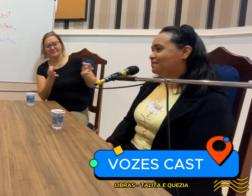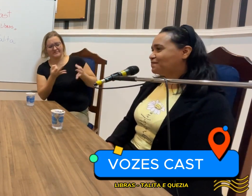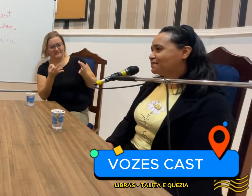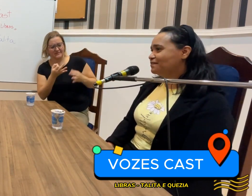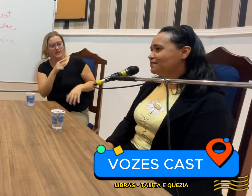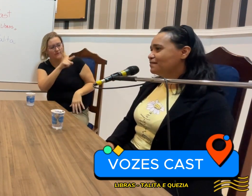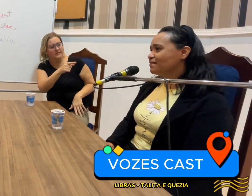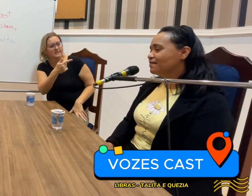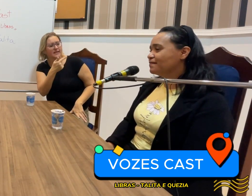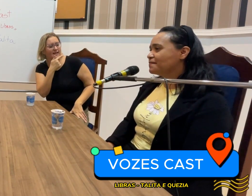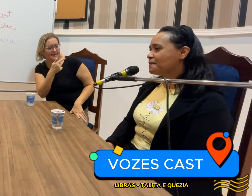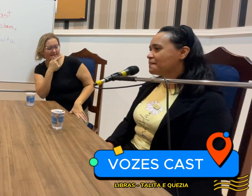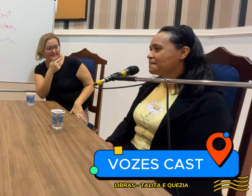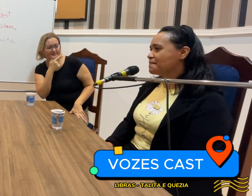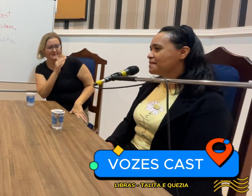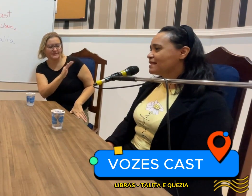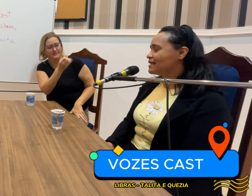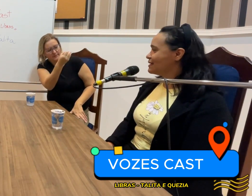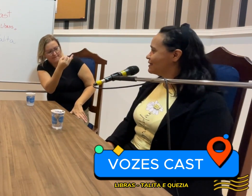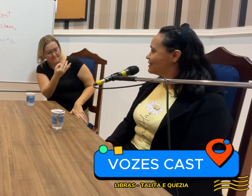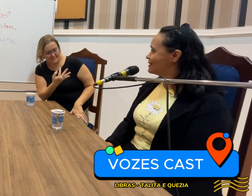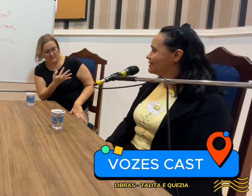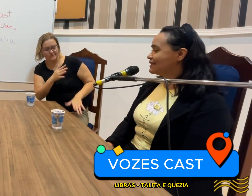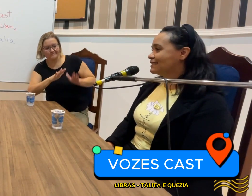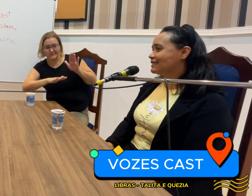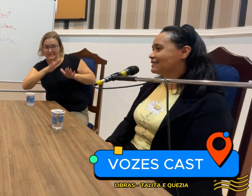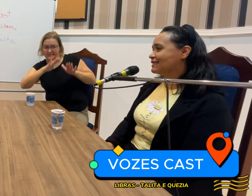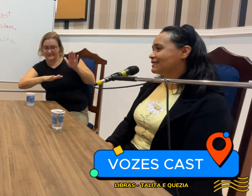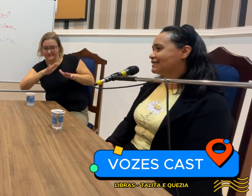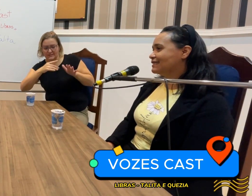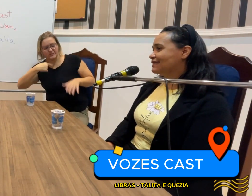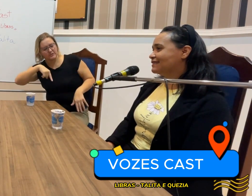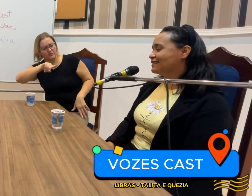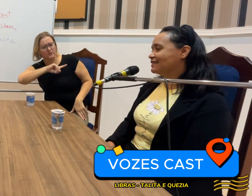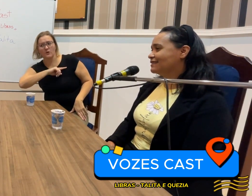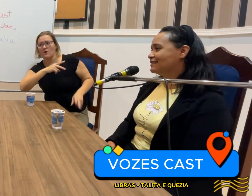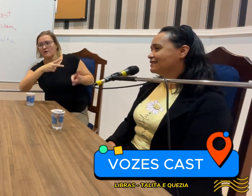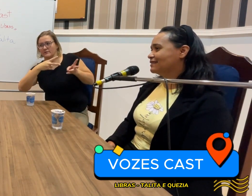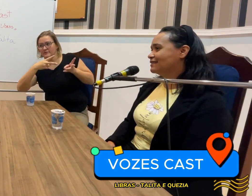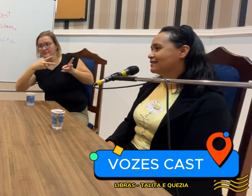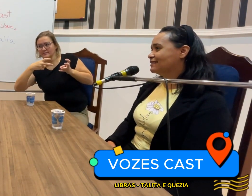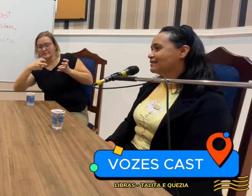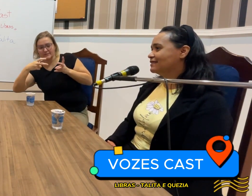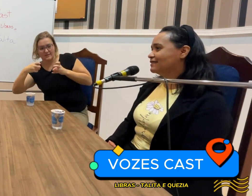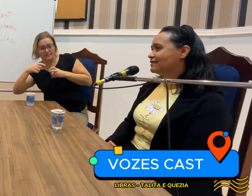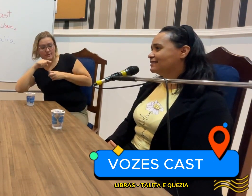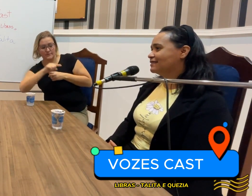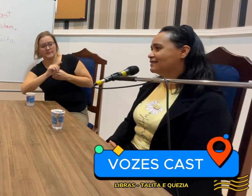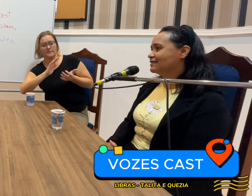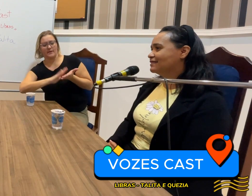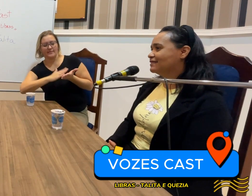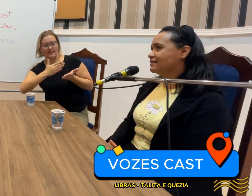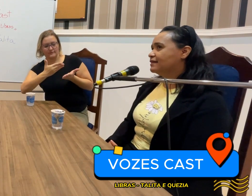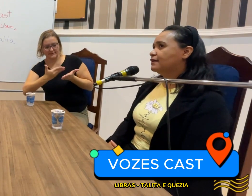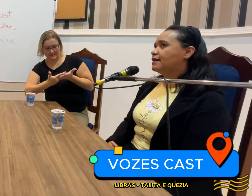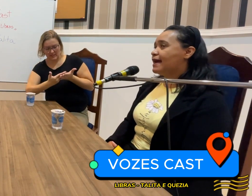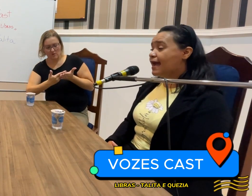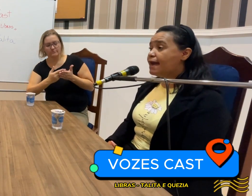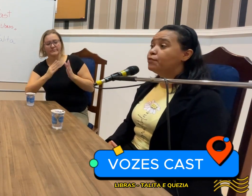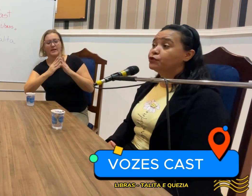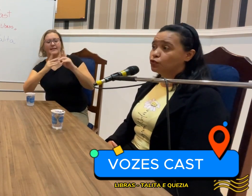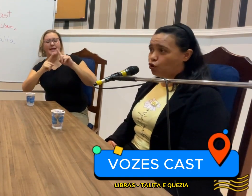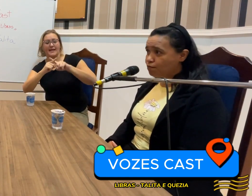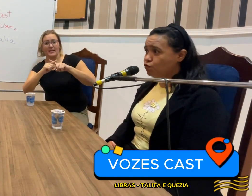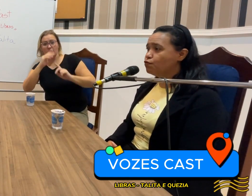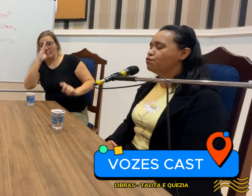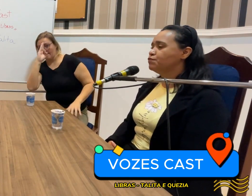Kézia? Geralmente, nós vemos essa tradução em igreja sede. Em igrejas